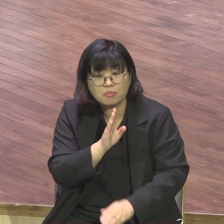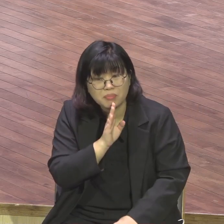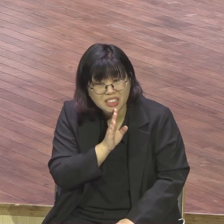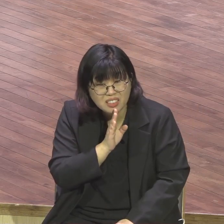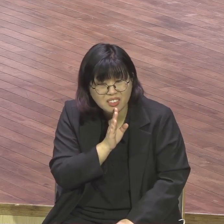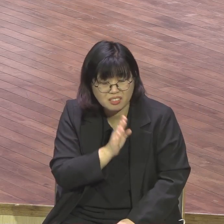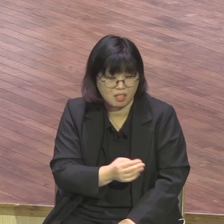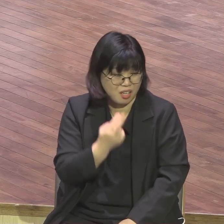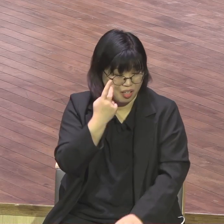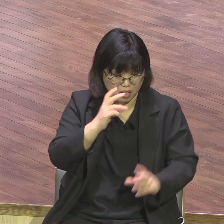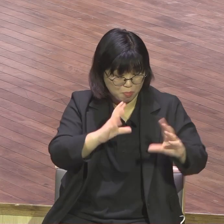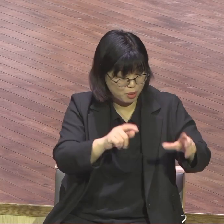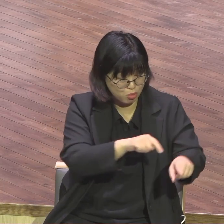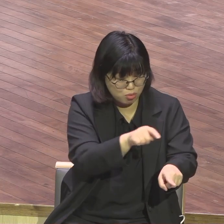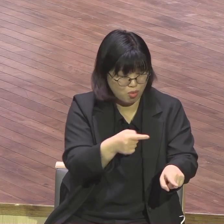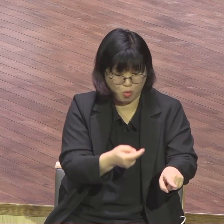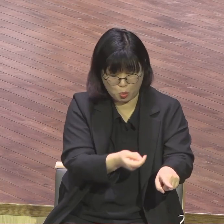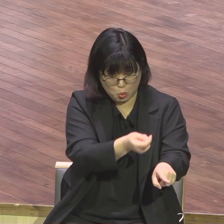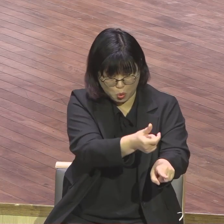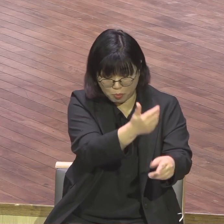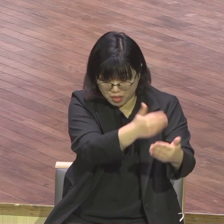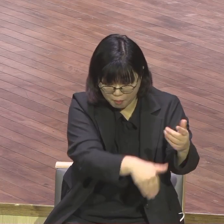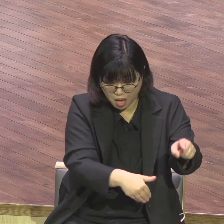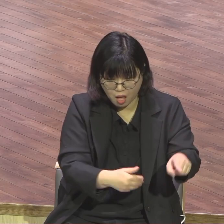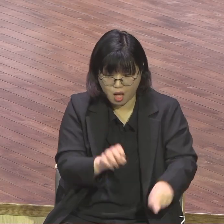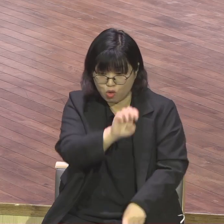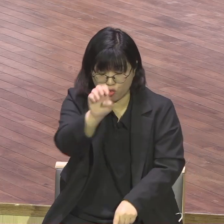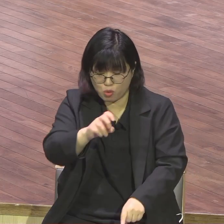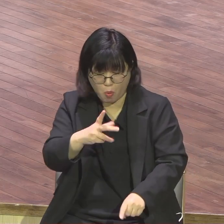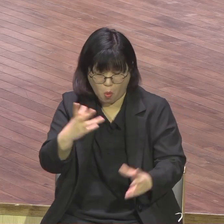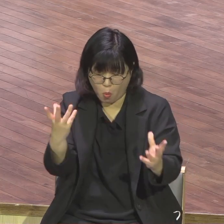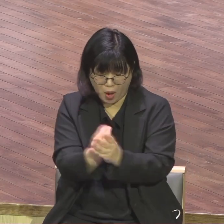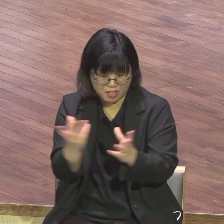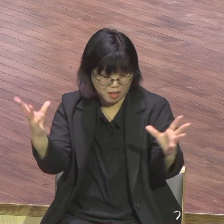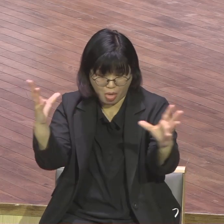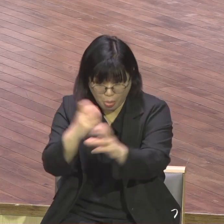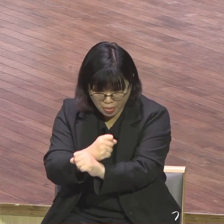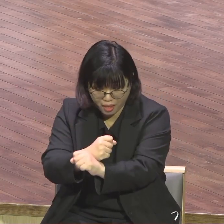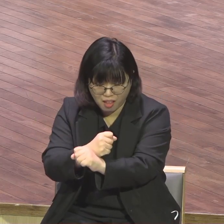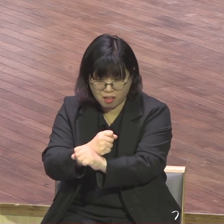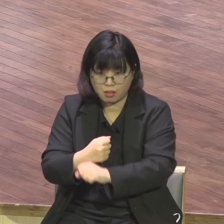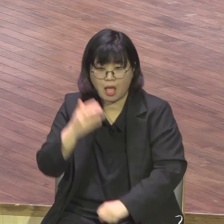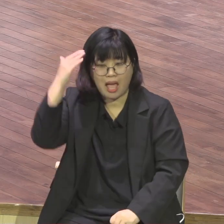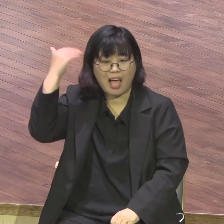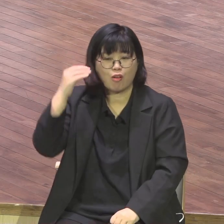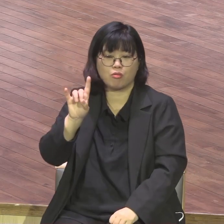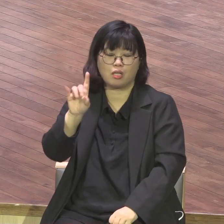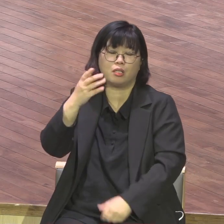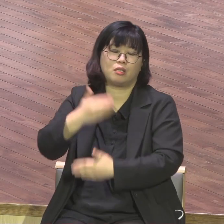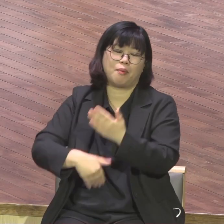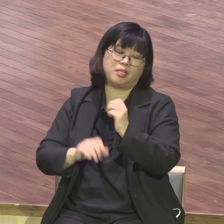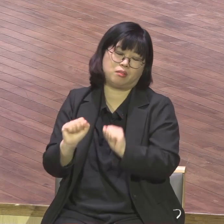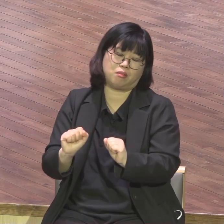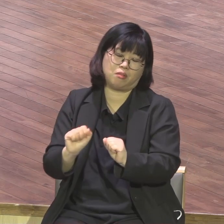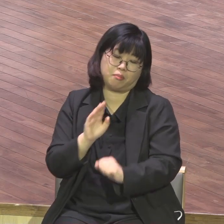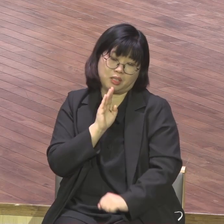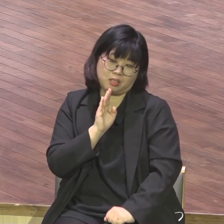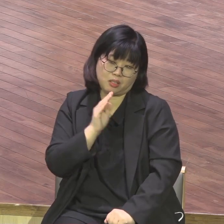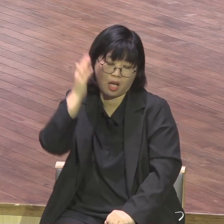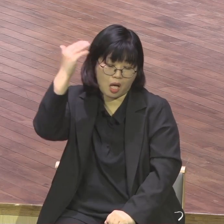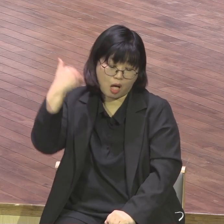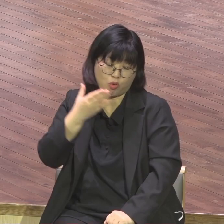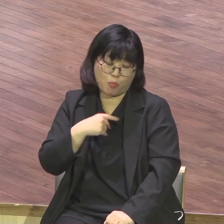증거하는 우리 교단이 있으니 이 한국을 마지막 제사장나라로 쓰실 것이다.